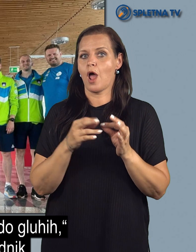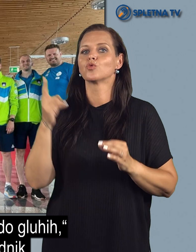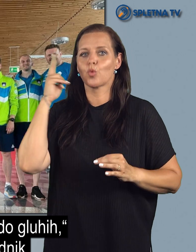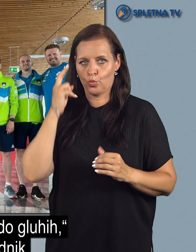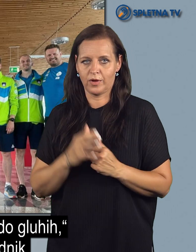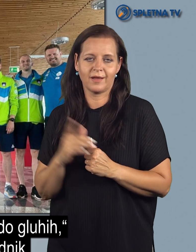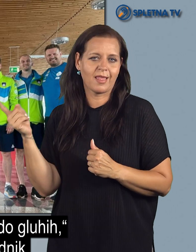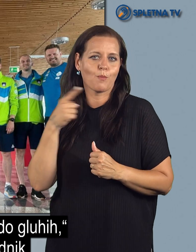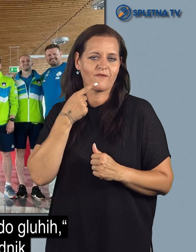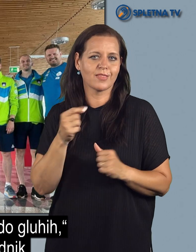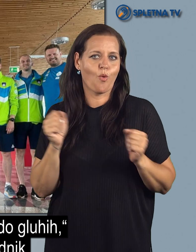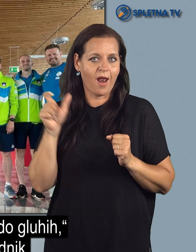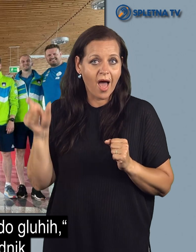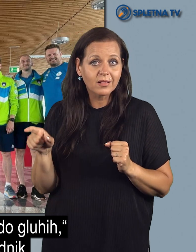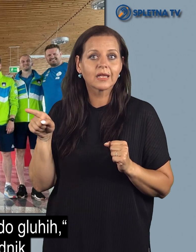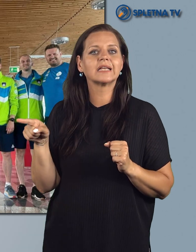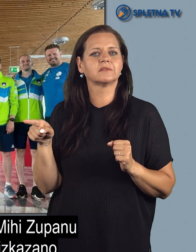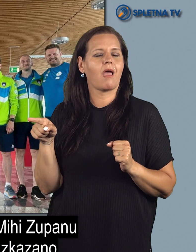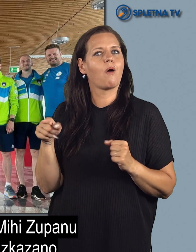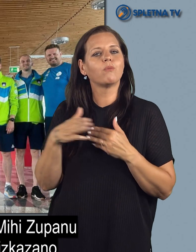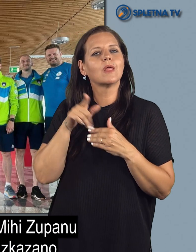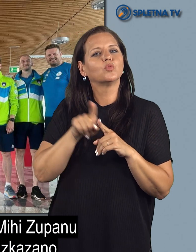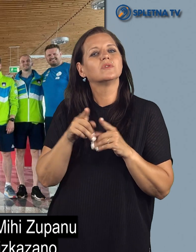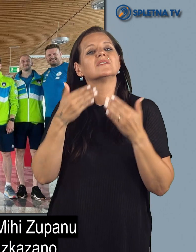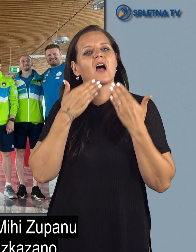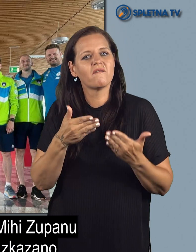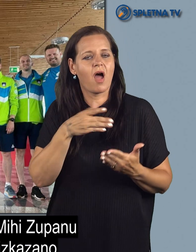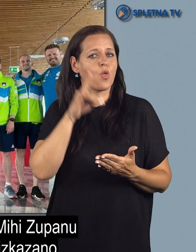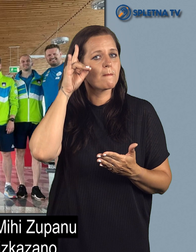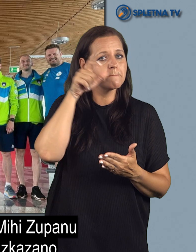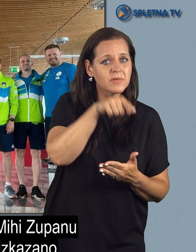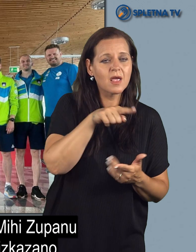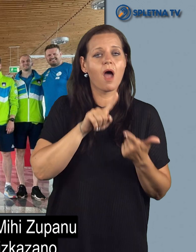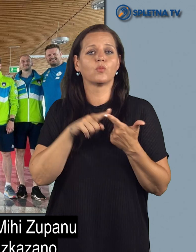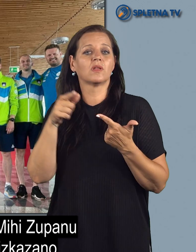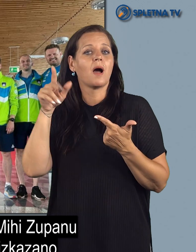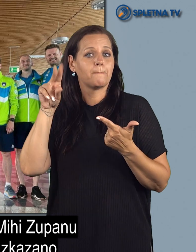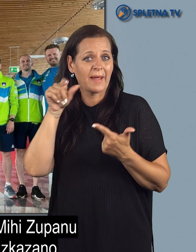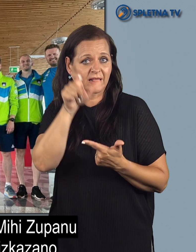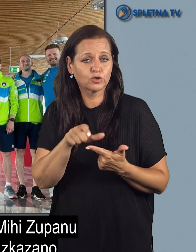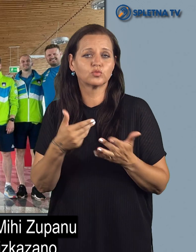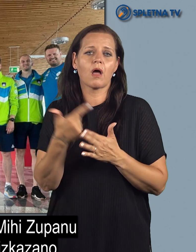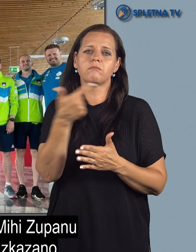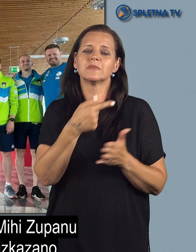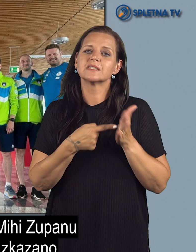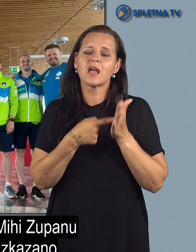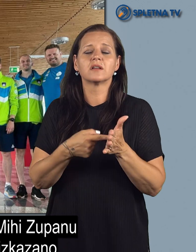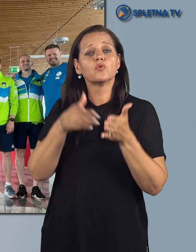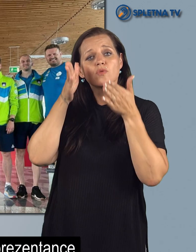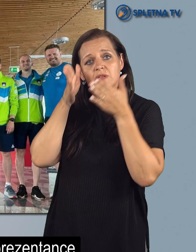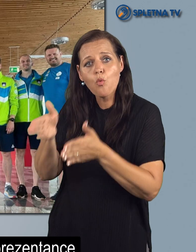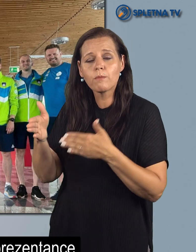se je ob tem zahvalil Mihi Zupanu in Antonu Petriču za izkazano zaupanje pri vodenju reprezentance.